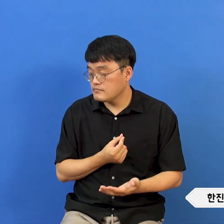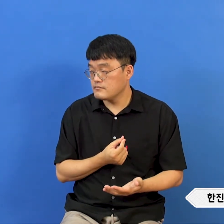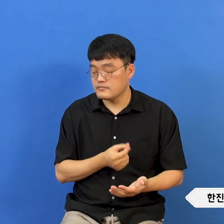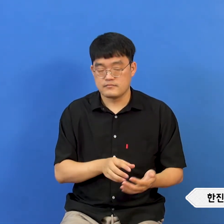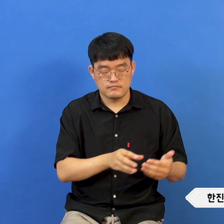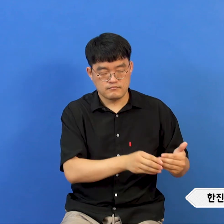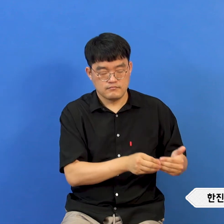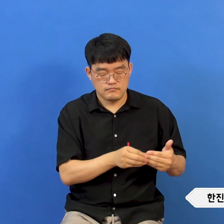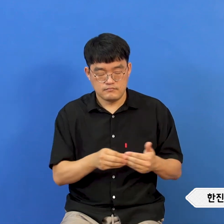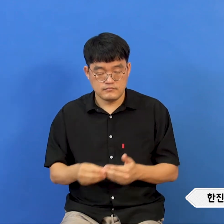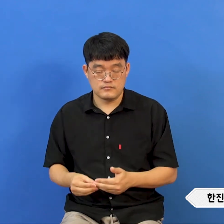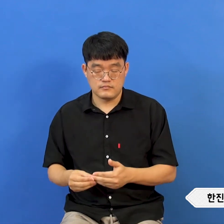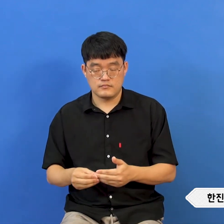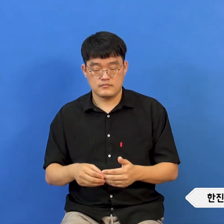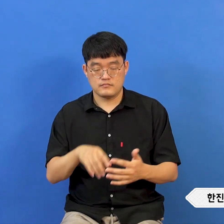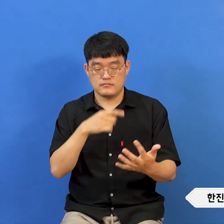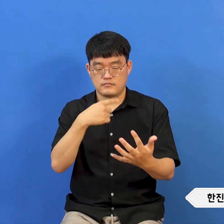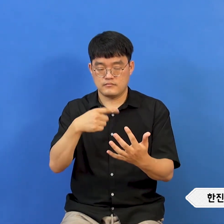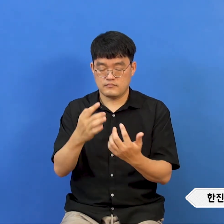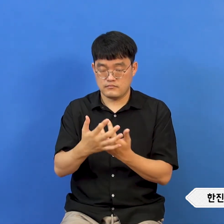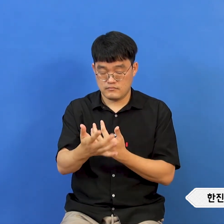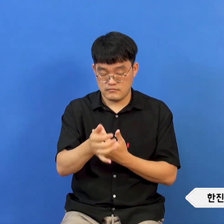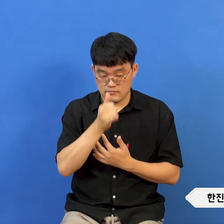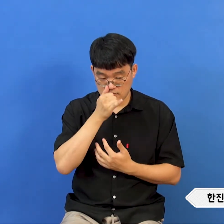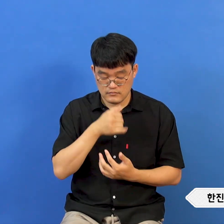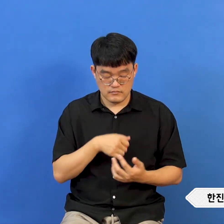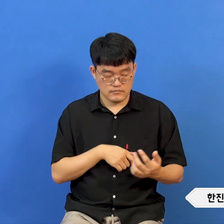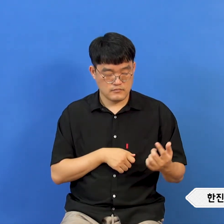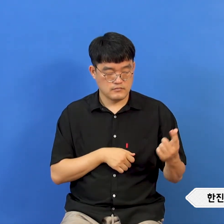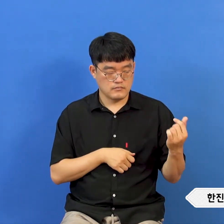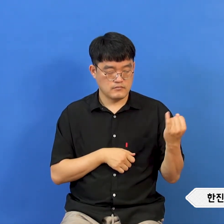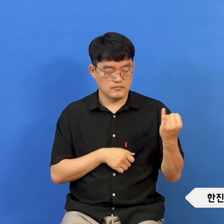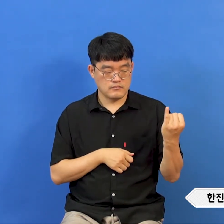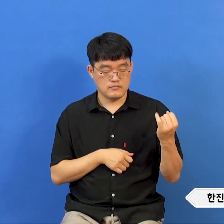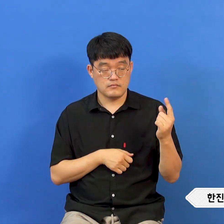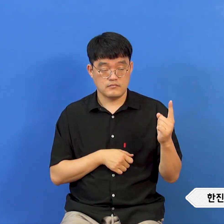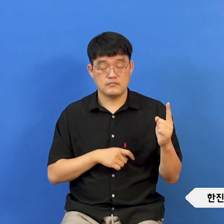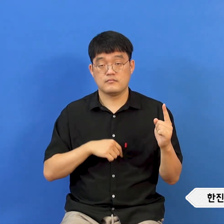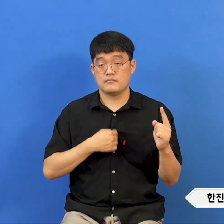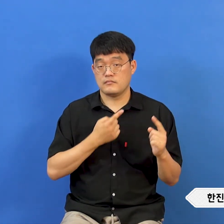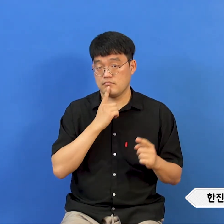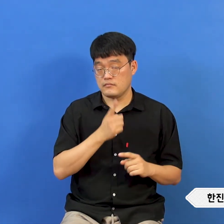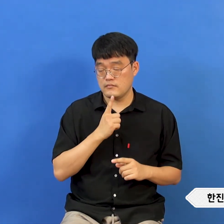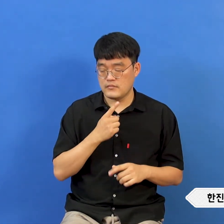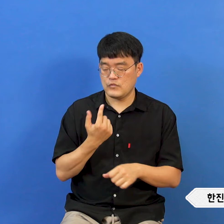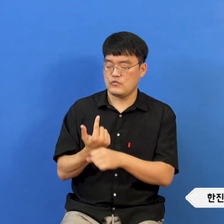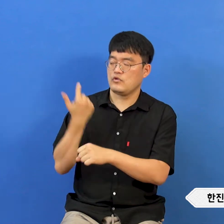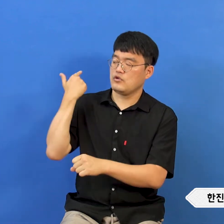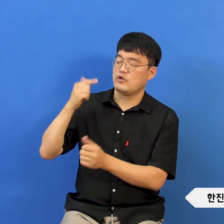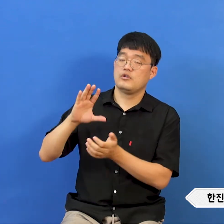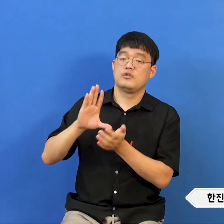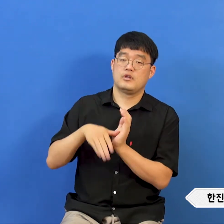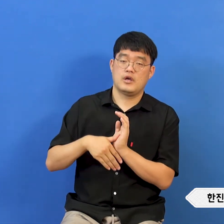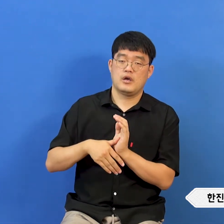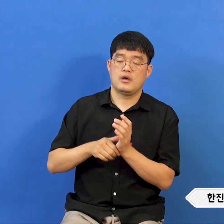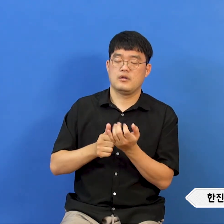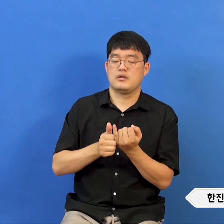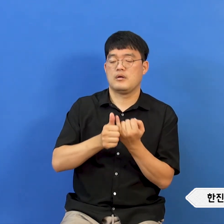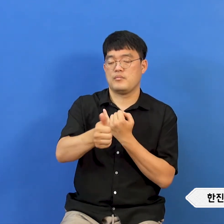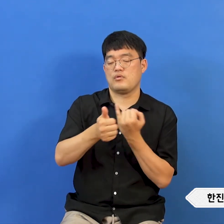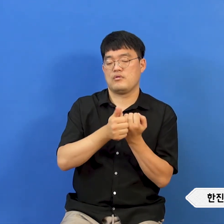데리고 교육관으로 이제 쭉 가는데 그 여자가 자기 얘기를 합니다. 6년 전에 남편과 헤어졌다고